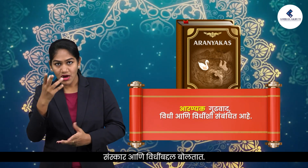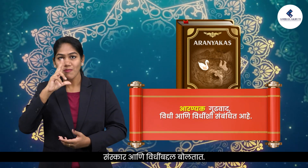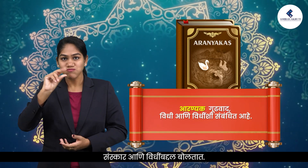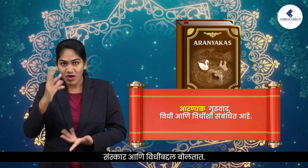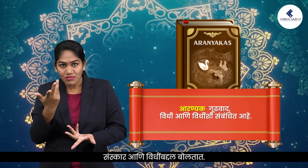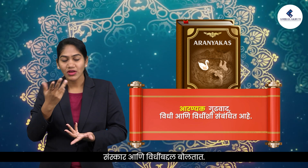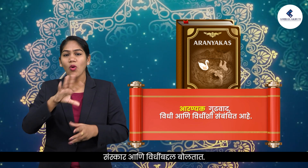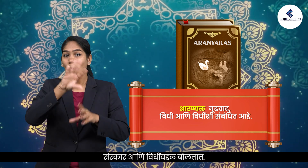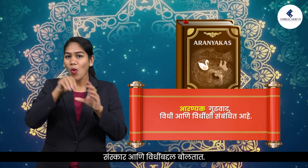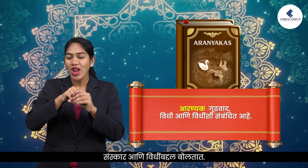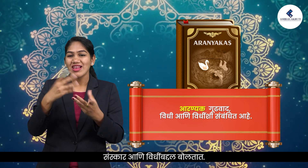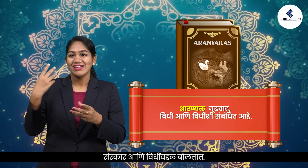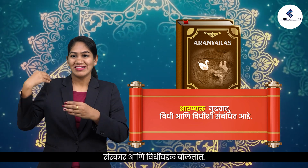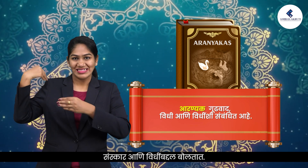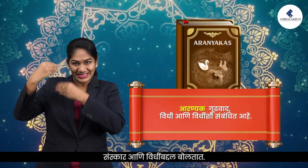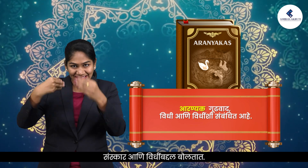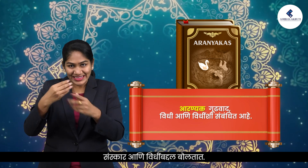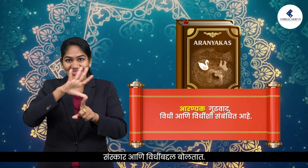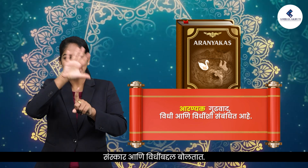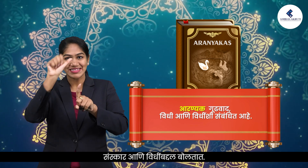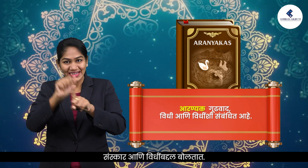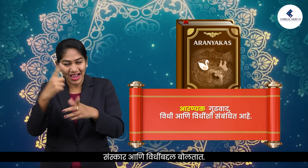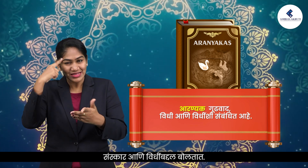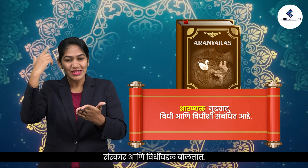संस्कार आणि विधींबद्दल बोलतात.